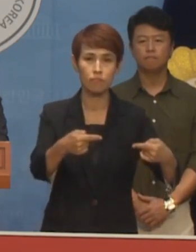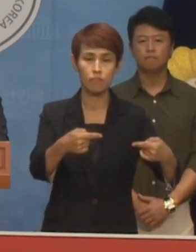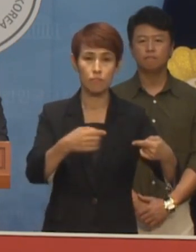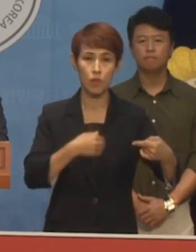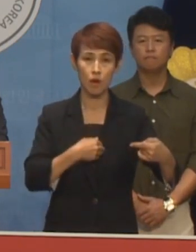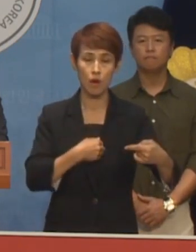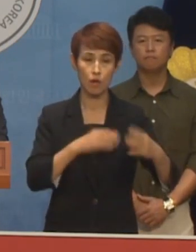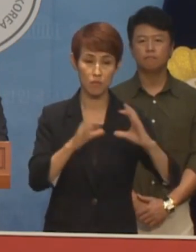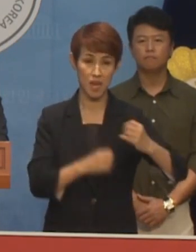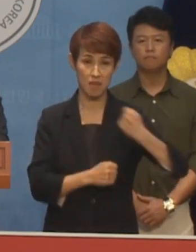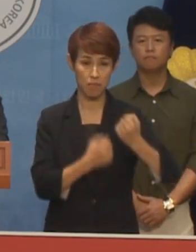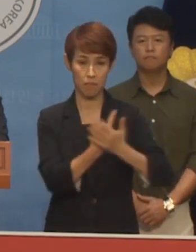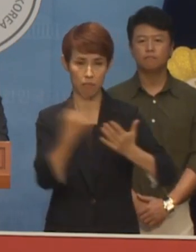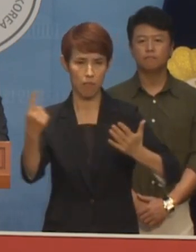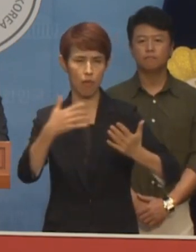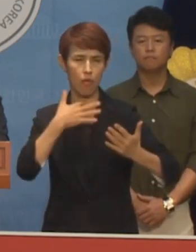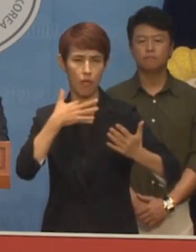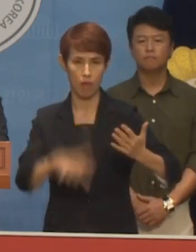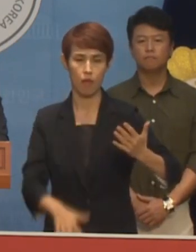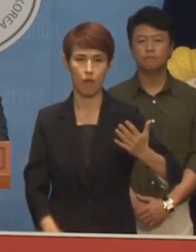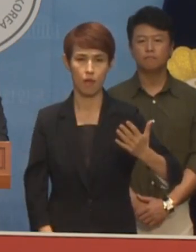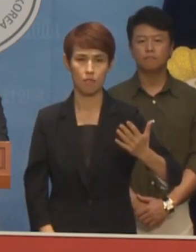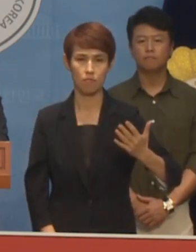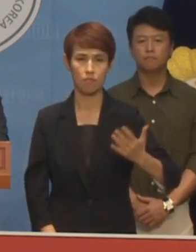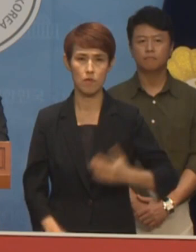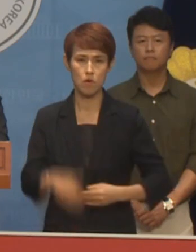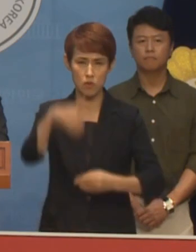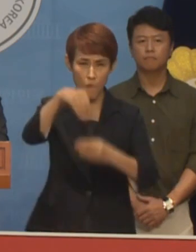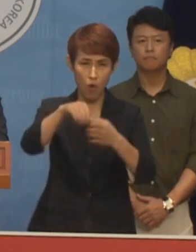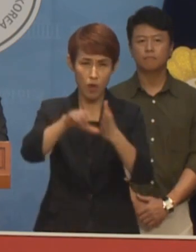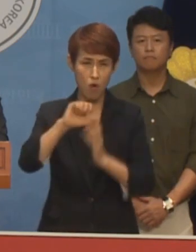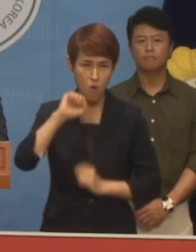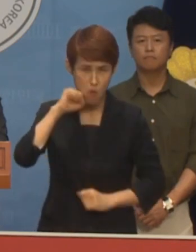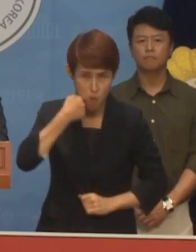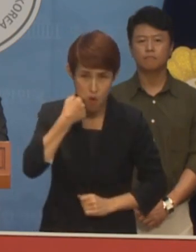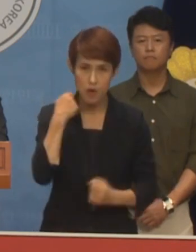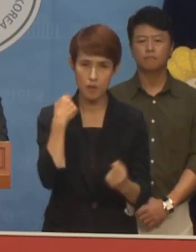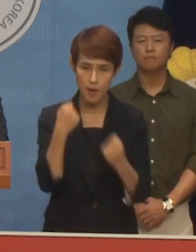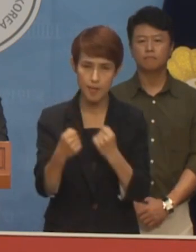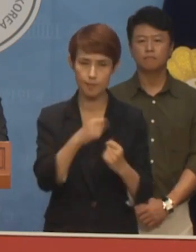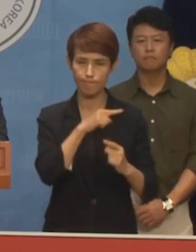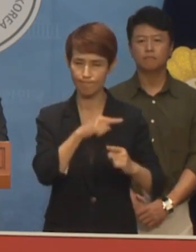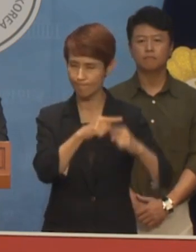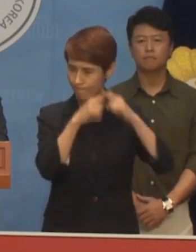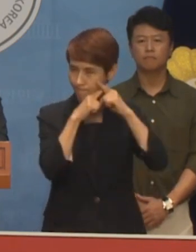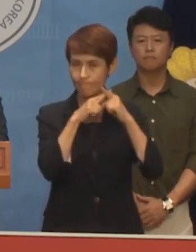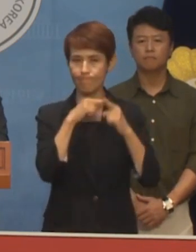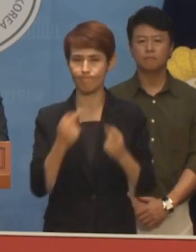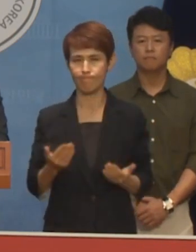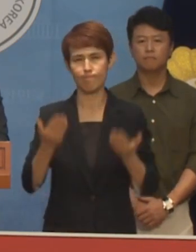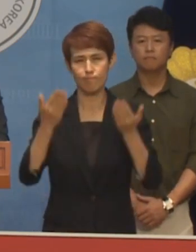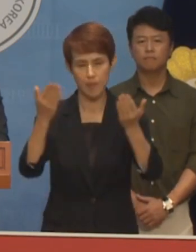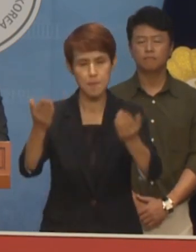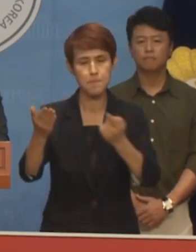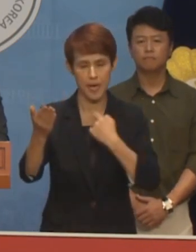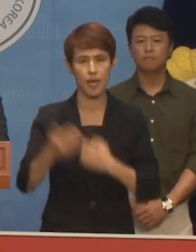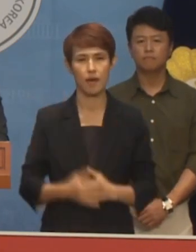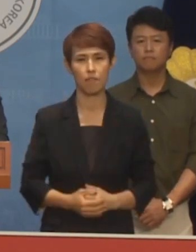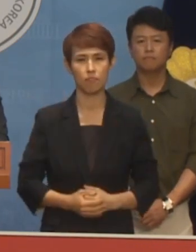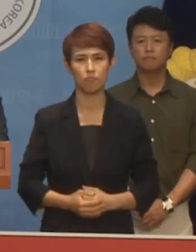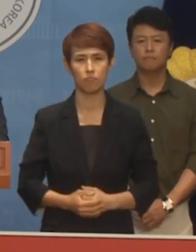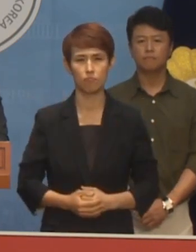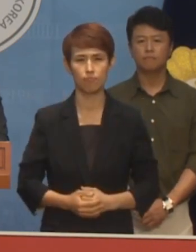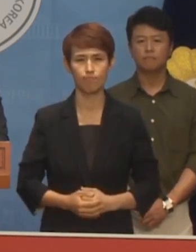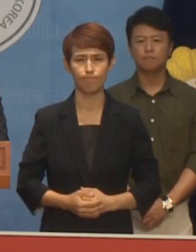떠난 적이 없습니다. 어려운 선거 때마다 당을 위해 희생했고 헌신했습니다. 위기 앞에